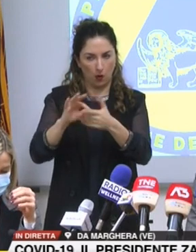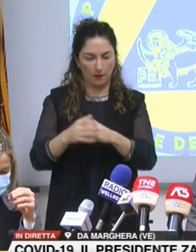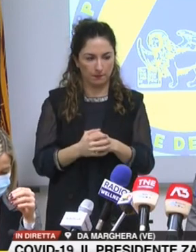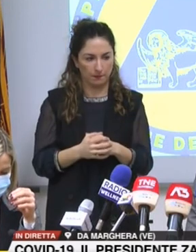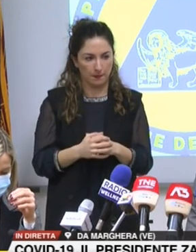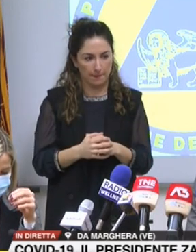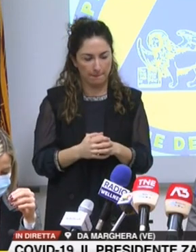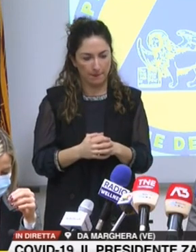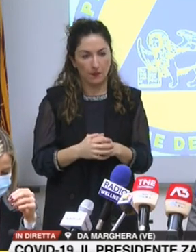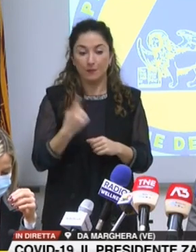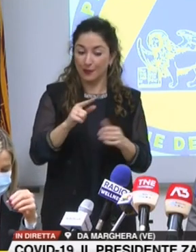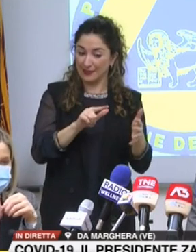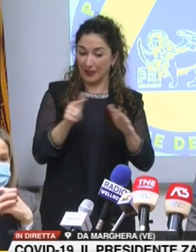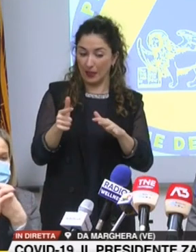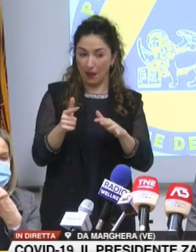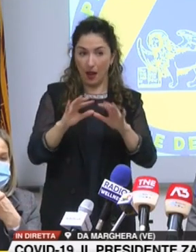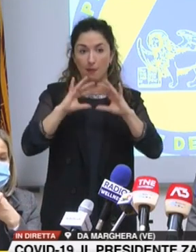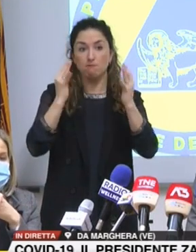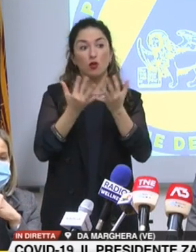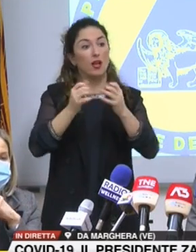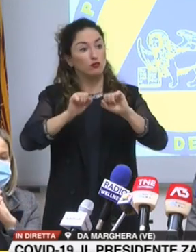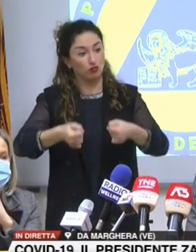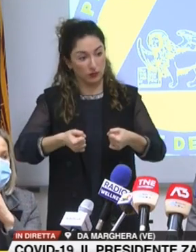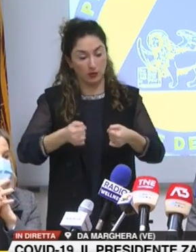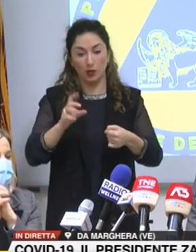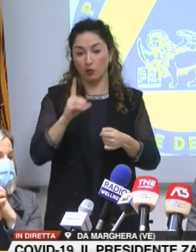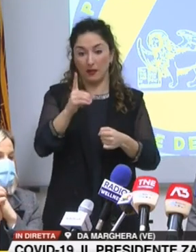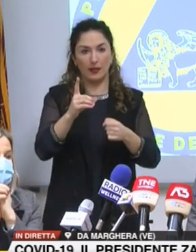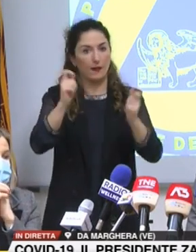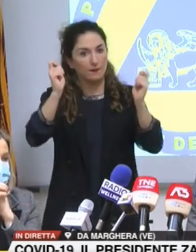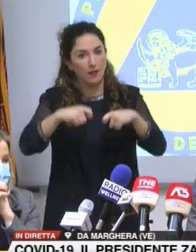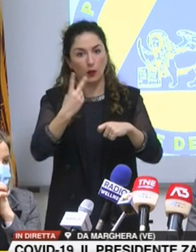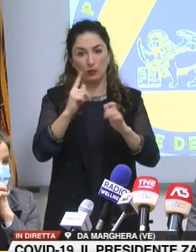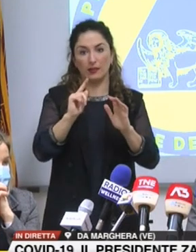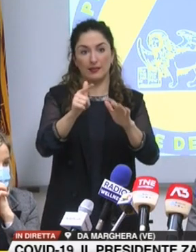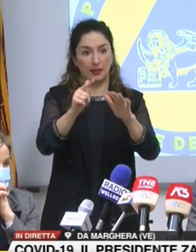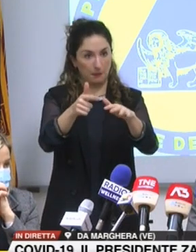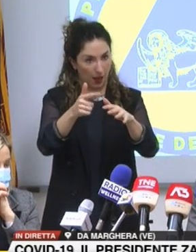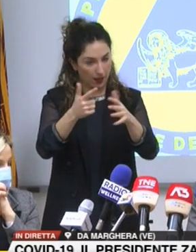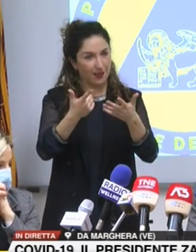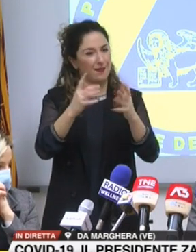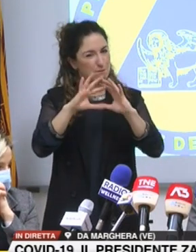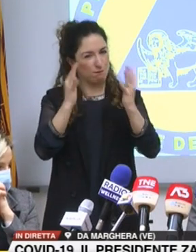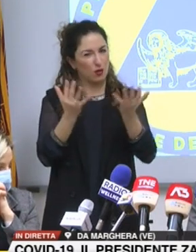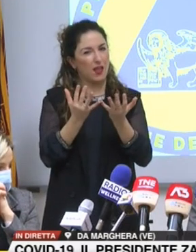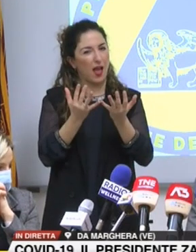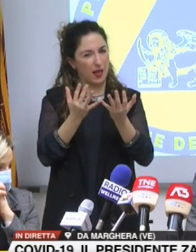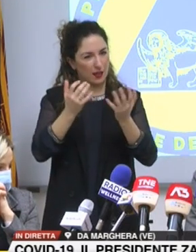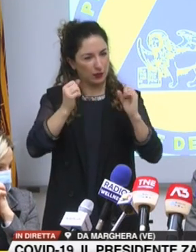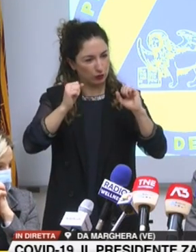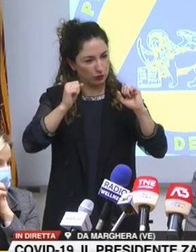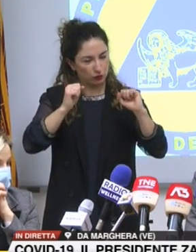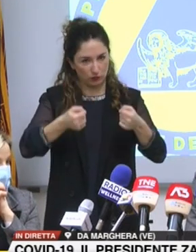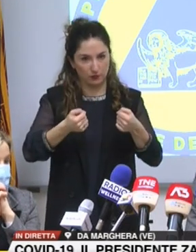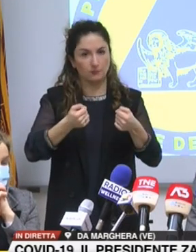questa fra l'altro è la settimana dei mondiali di sci, sì, avranno inizio domenica, per un paio di settimane ci saranno i mondiali di sci. Saranno